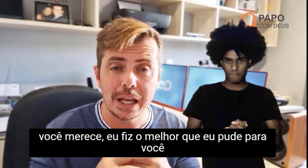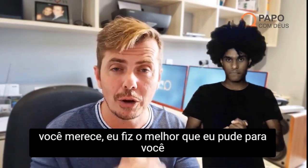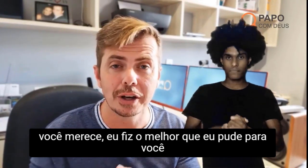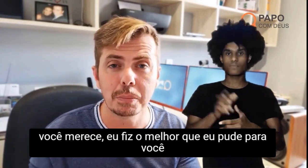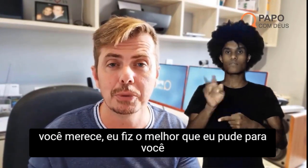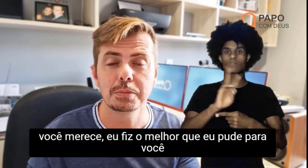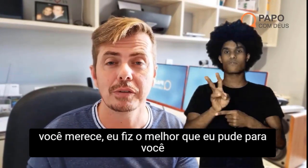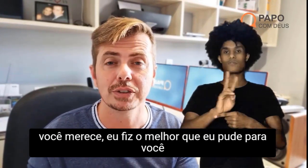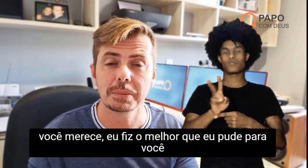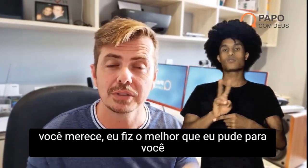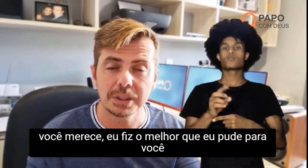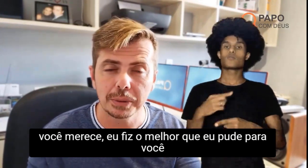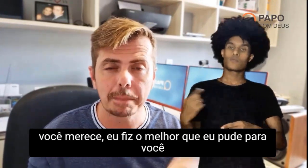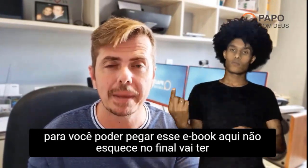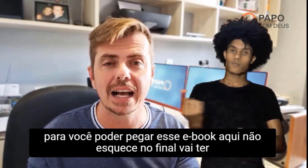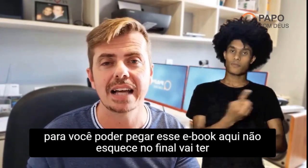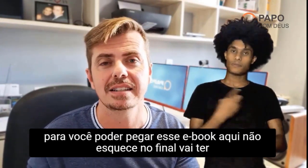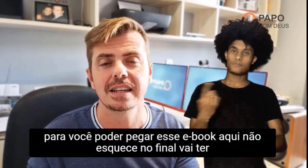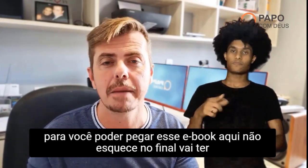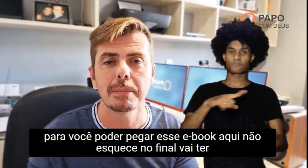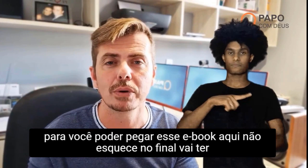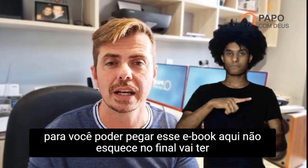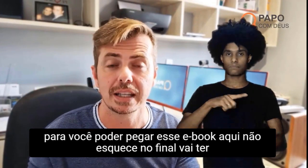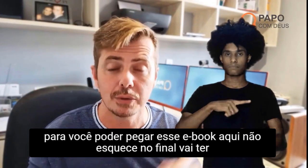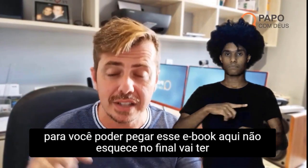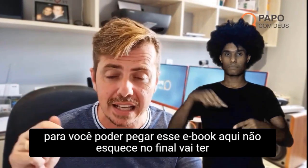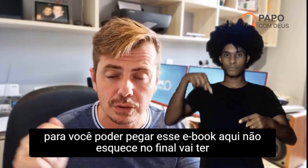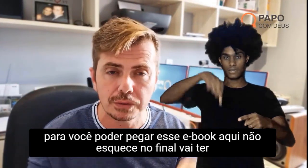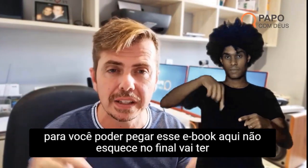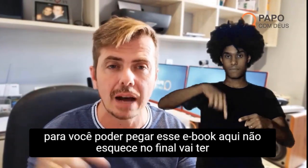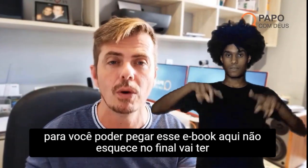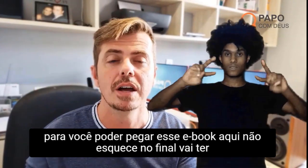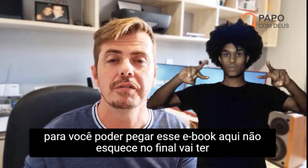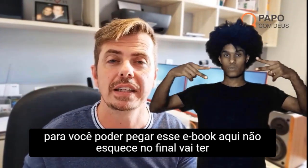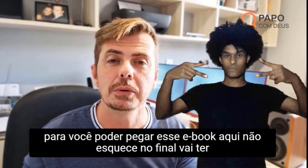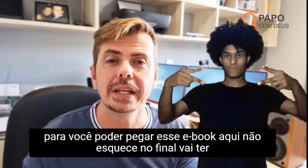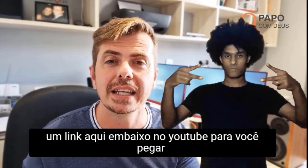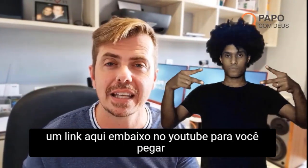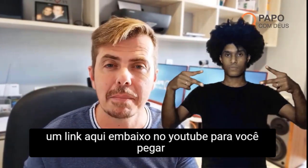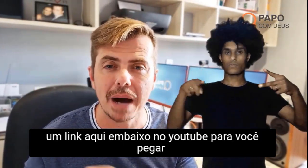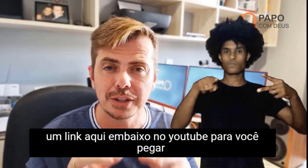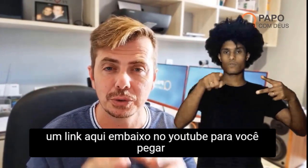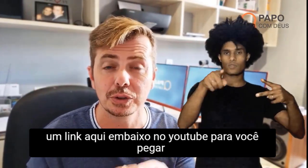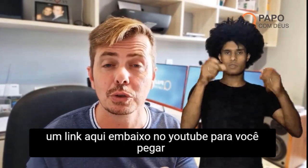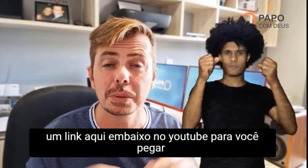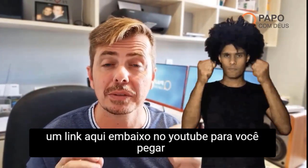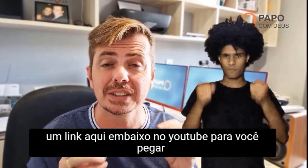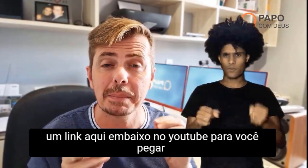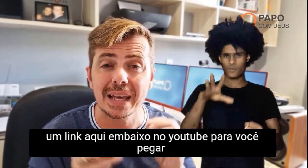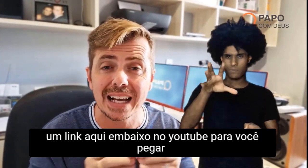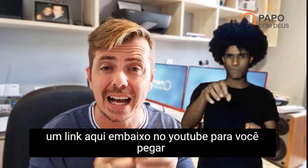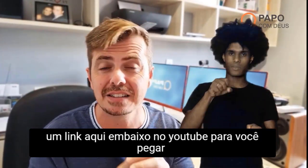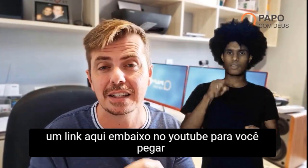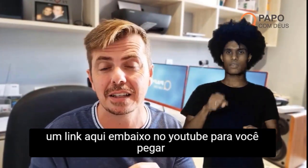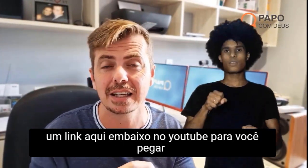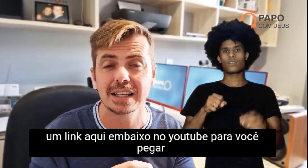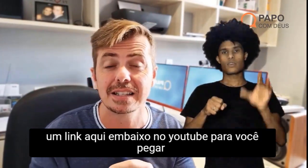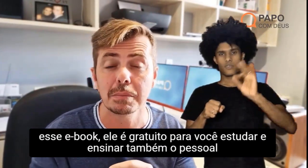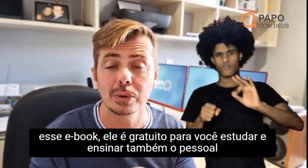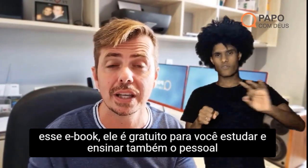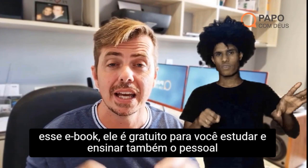fiz o melhor que eu pude para você poder pegar esse e-book aqui. Não esquece, no final vai ter um link aqui embaixo no YouTube para você pegar